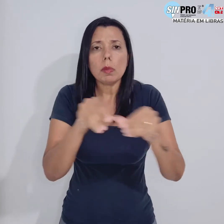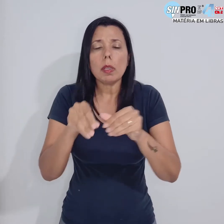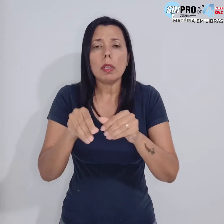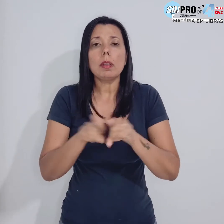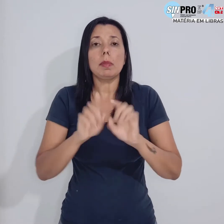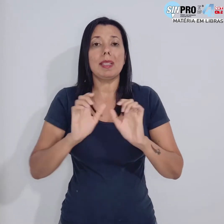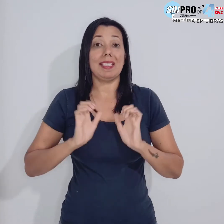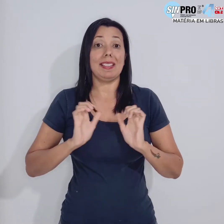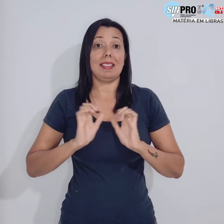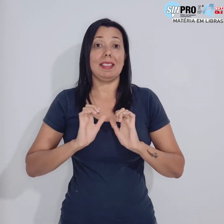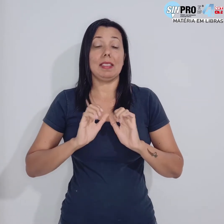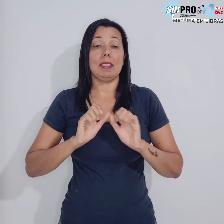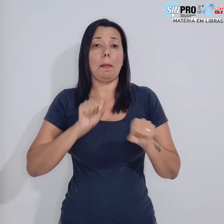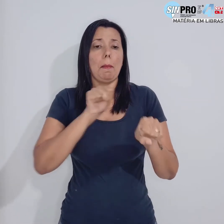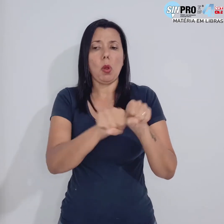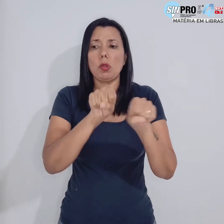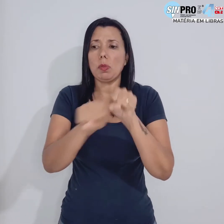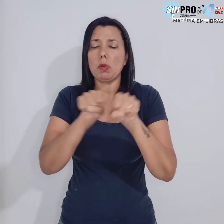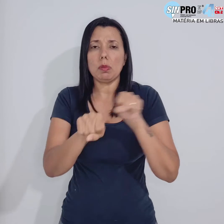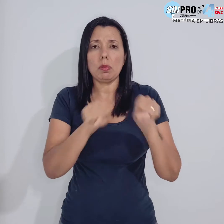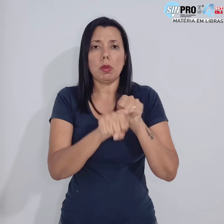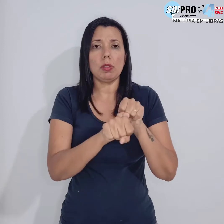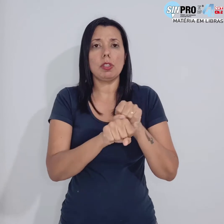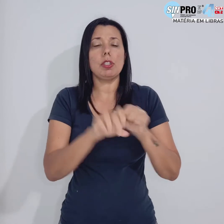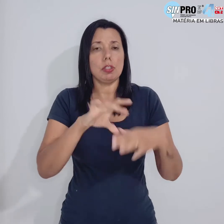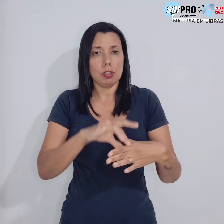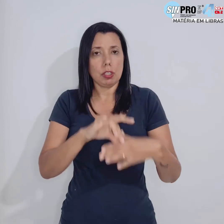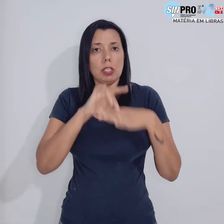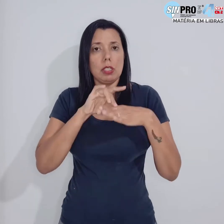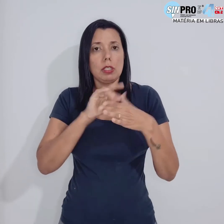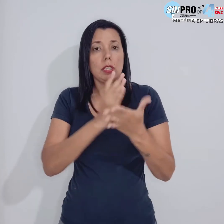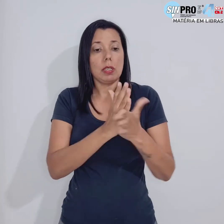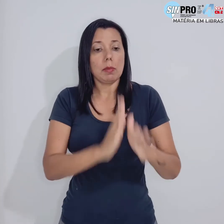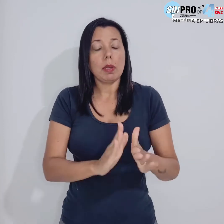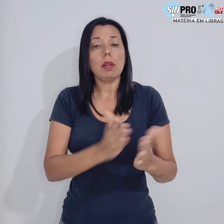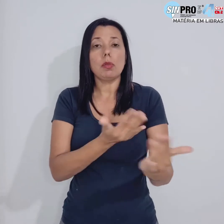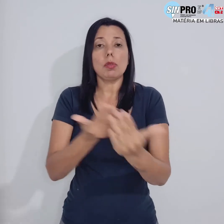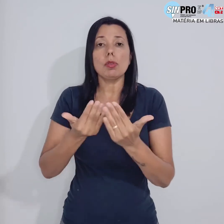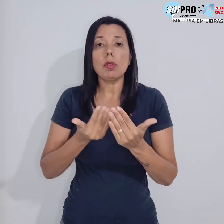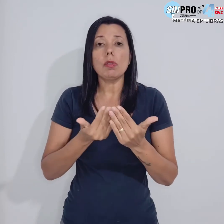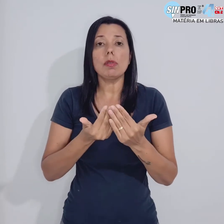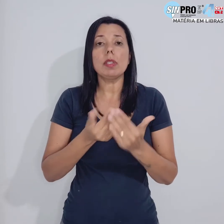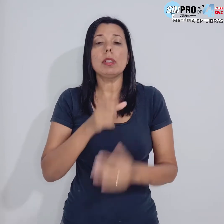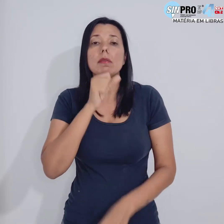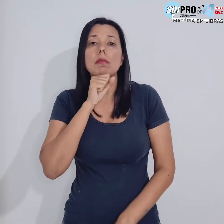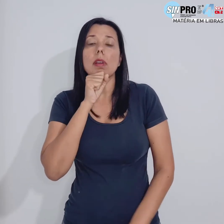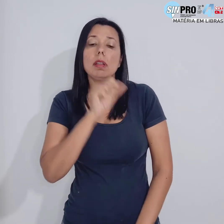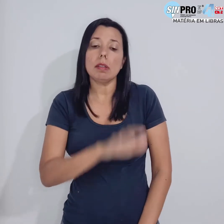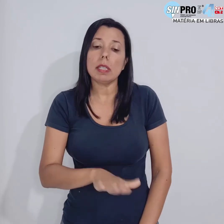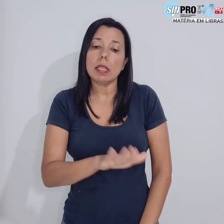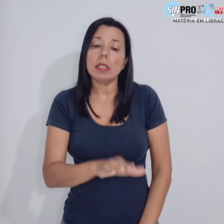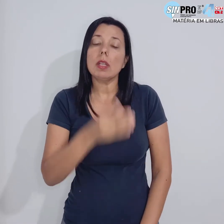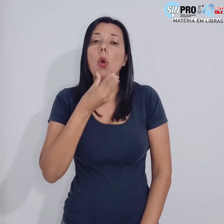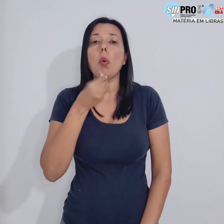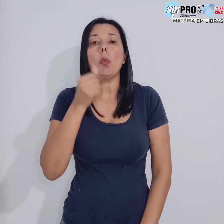riquezas, o assassinato de lideranças, o extermínio de jovens, velhos, crianças, homens e mulheres,